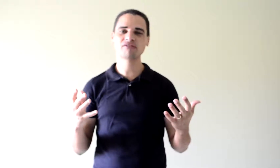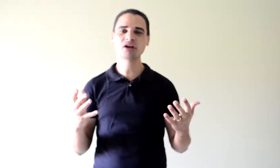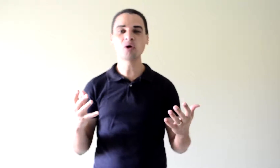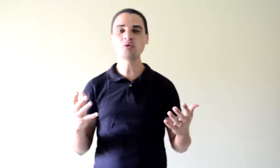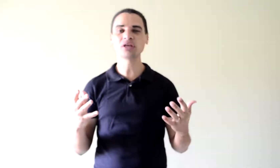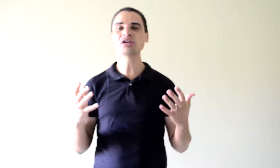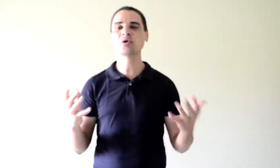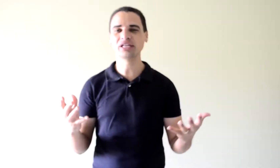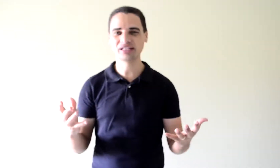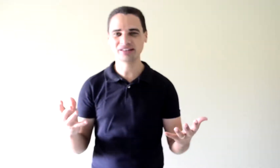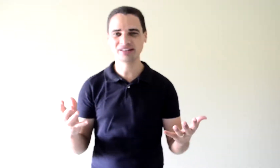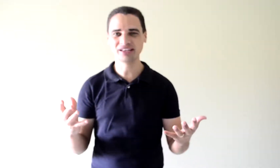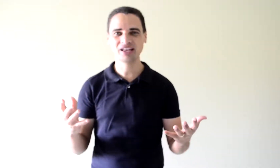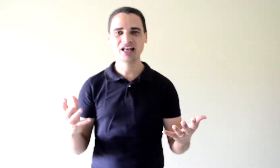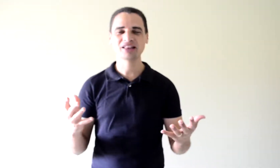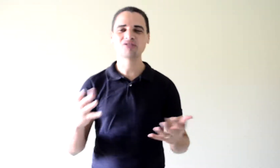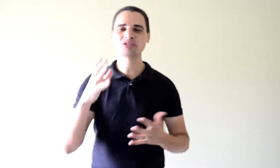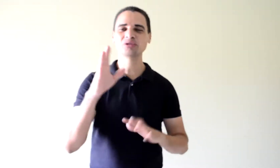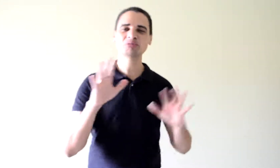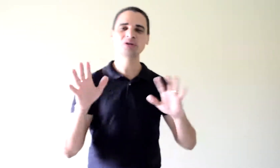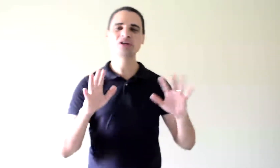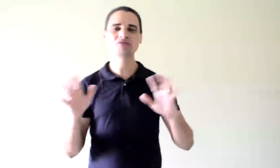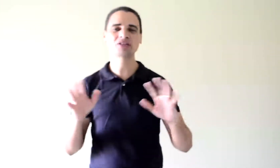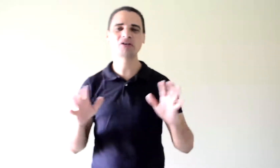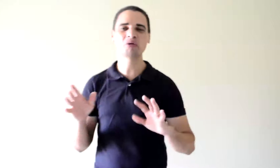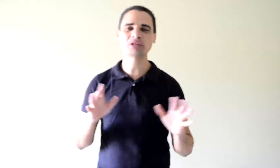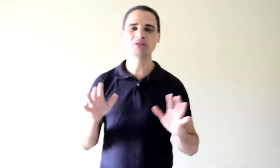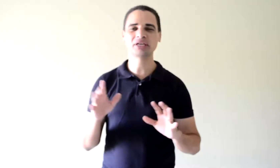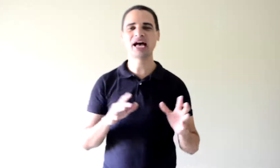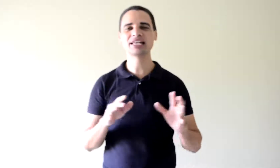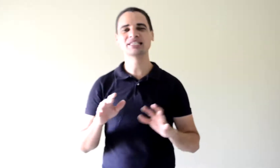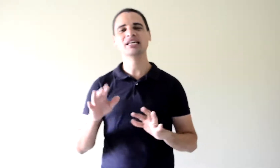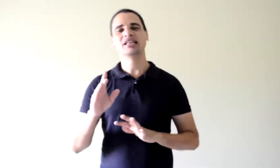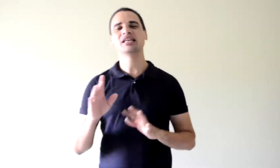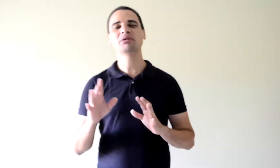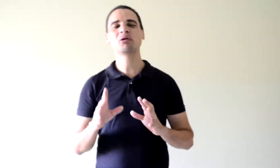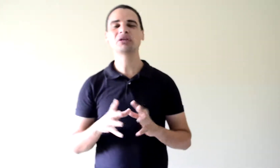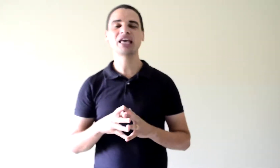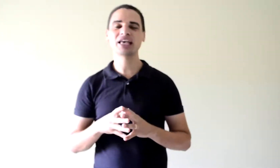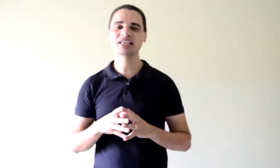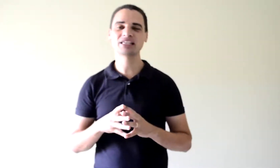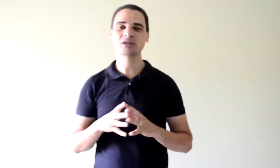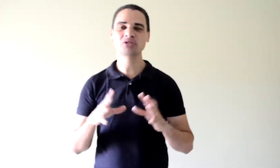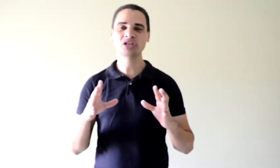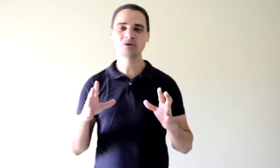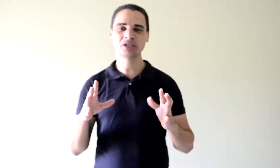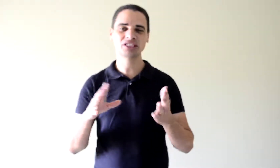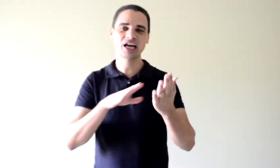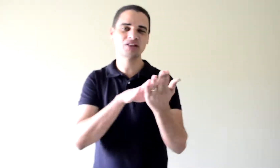com ícone, né? Talvez todo mundo aí tenha um computador em casa, lembra como que é essa questão de ícone, já, ou